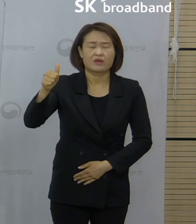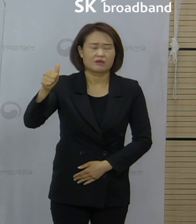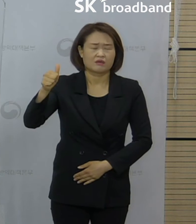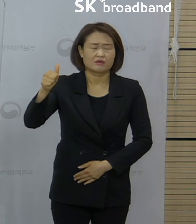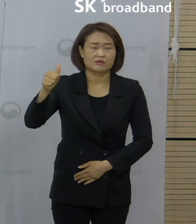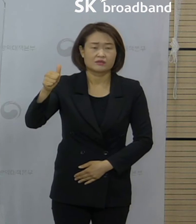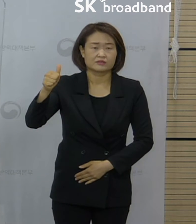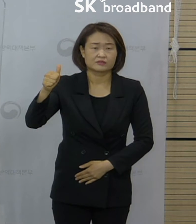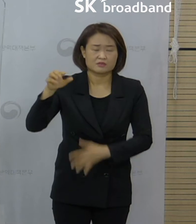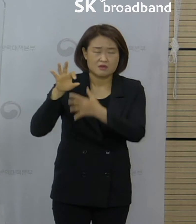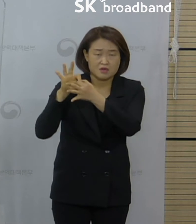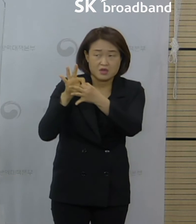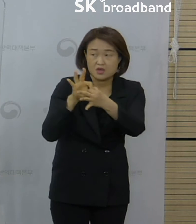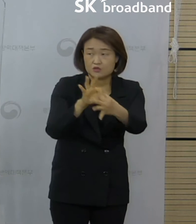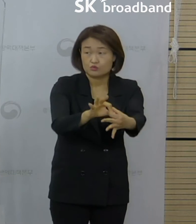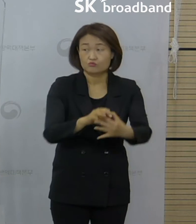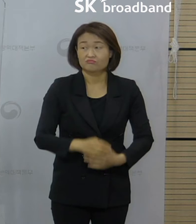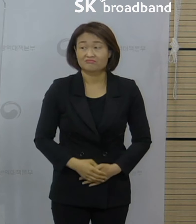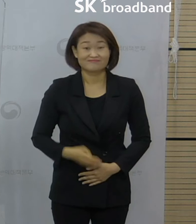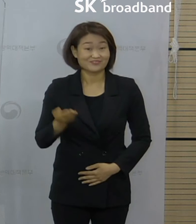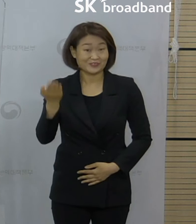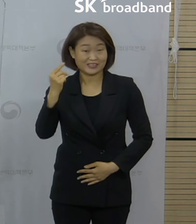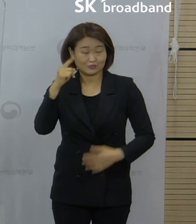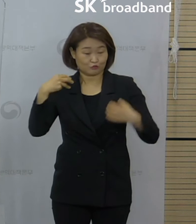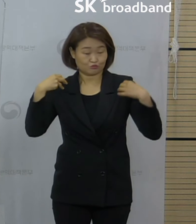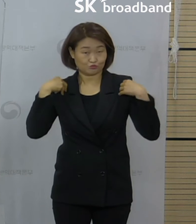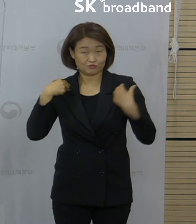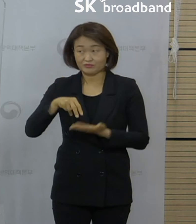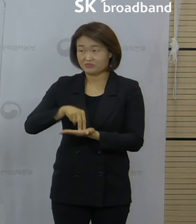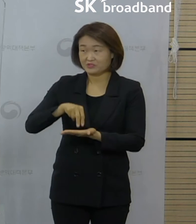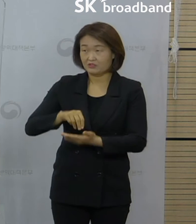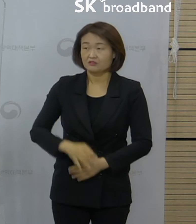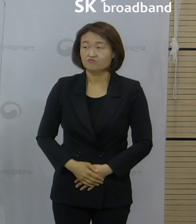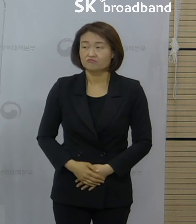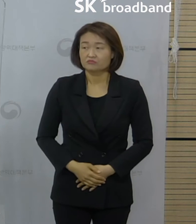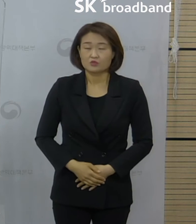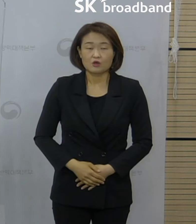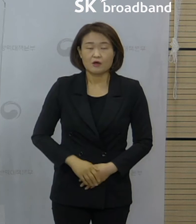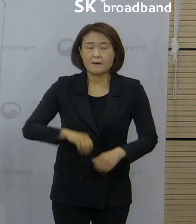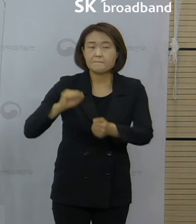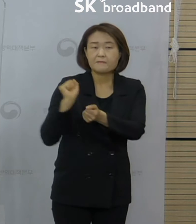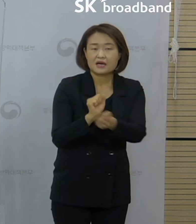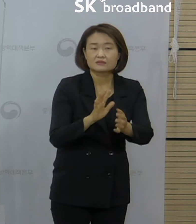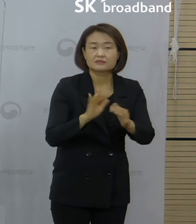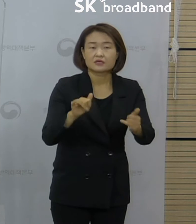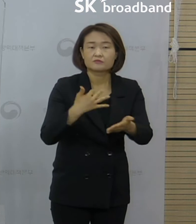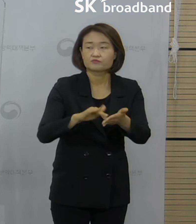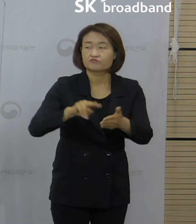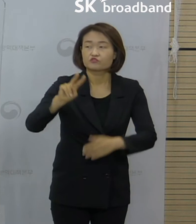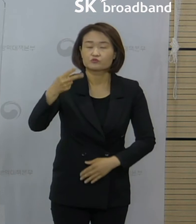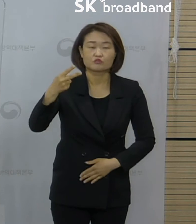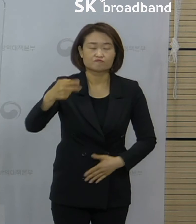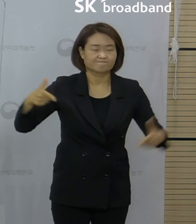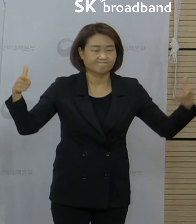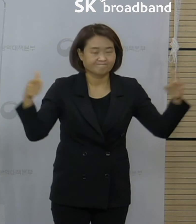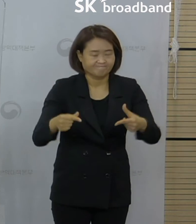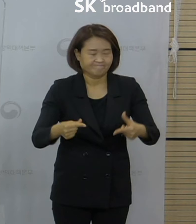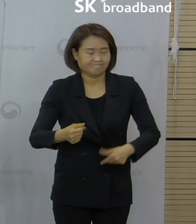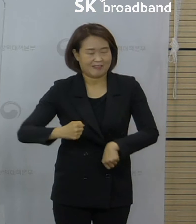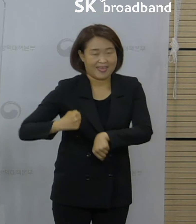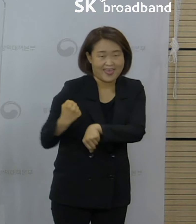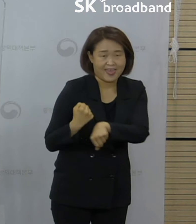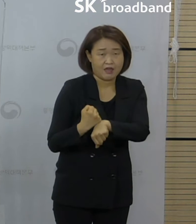수를 200명으로 줄이겠다며 수도권 특별 방역 대책을 실시한 지가 2주가 지났습니다.